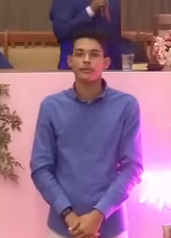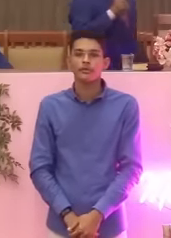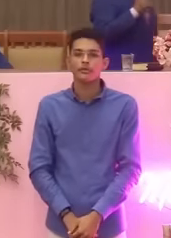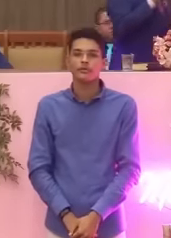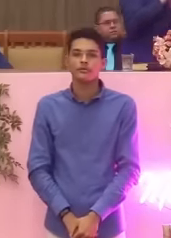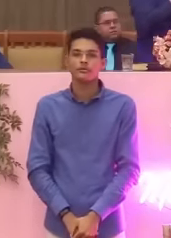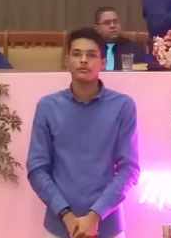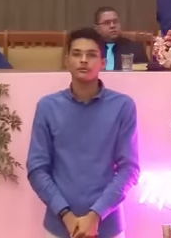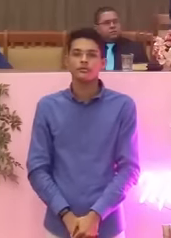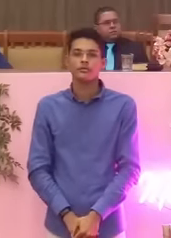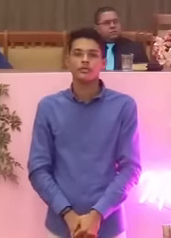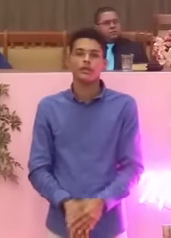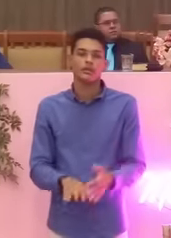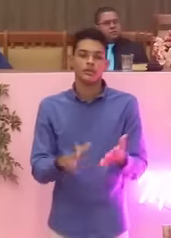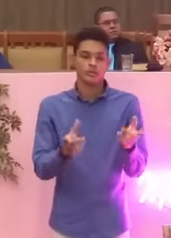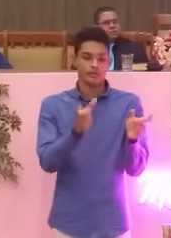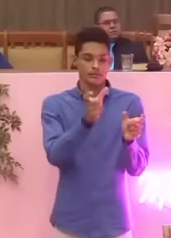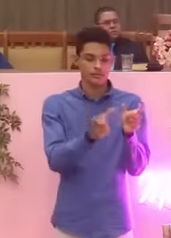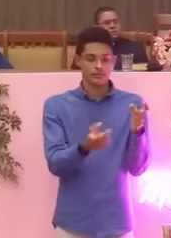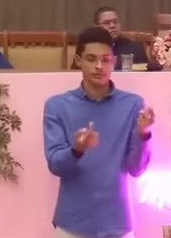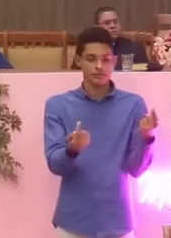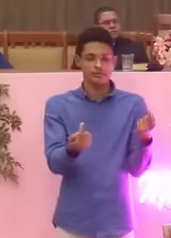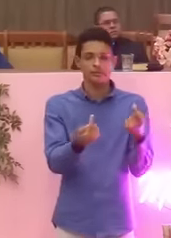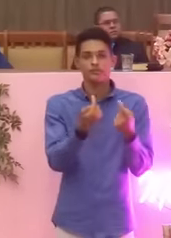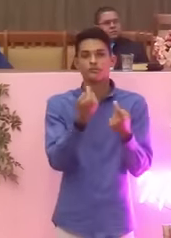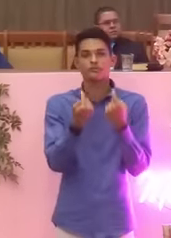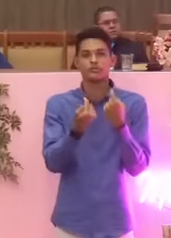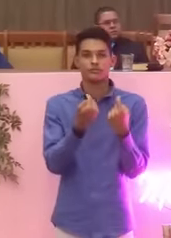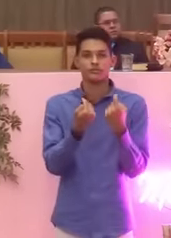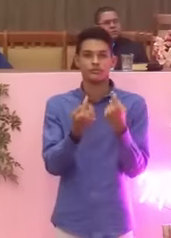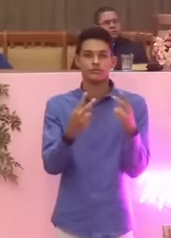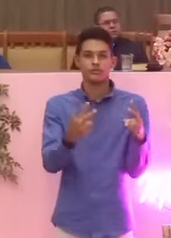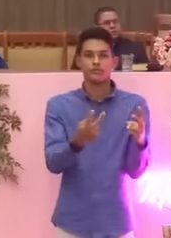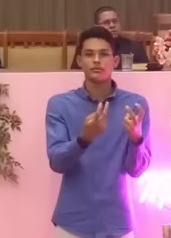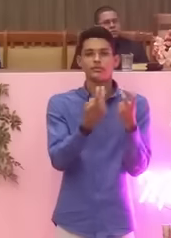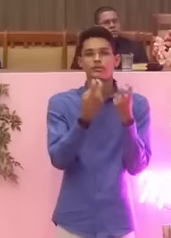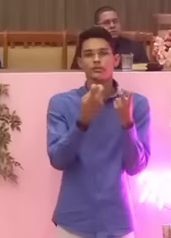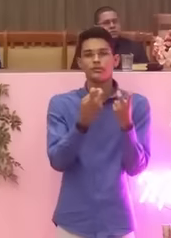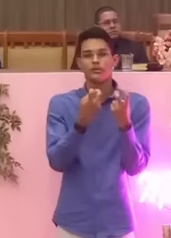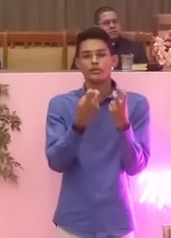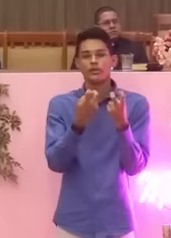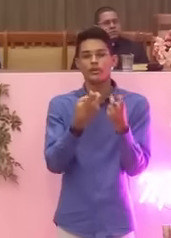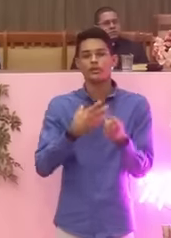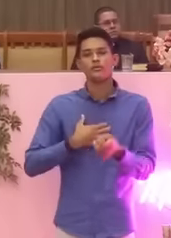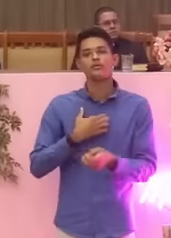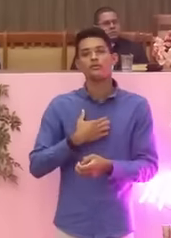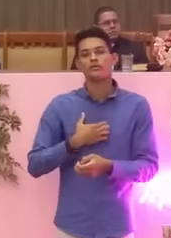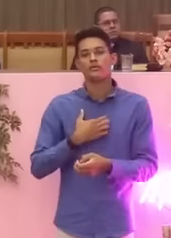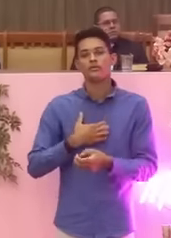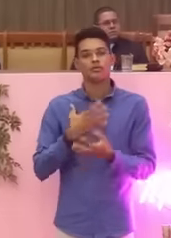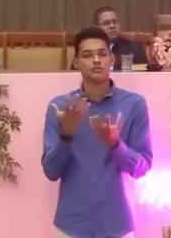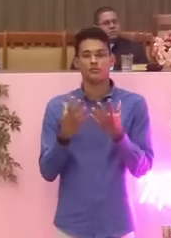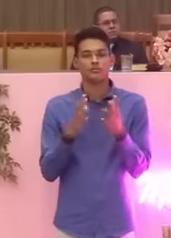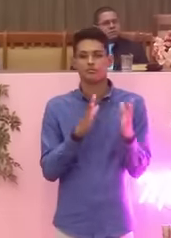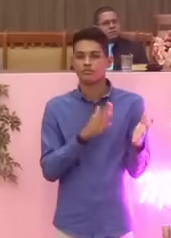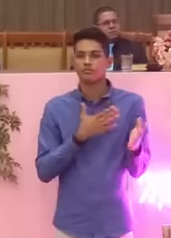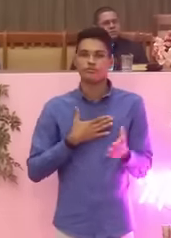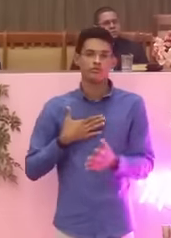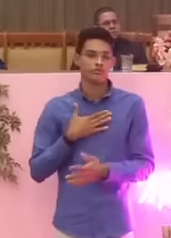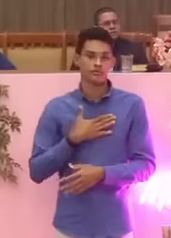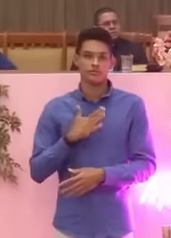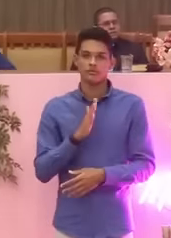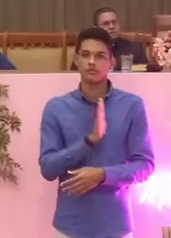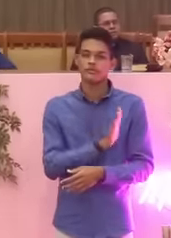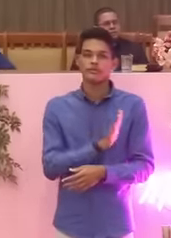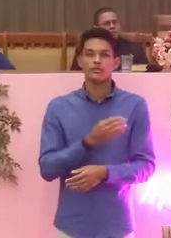Pronto pode olhar para você Olha se tu tá na legalidade de Deus pode olhar para você e dizer eu não gosto dele eu não gosto dela e tu vai continuar